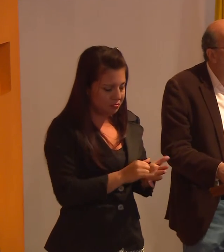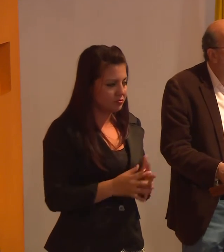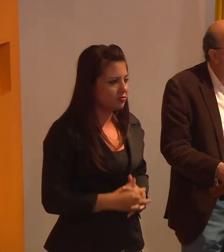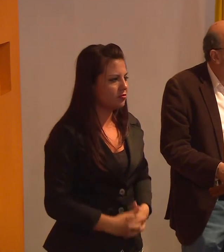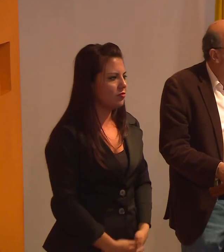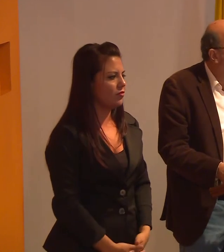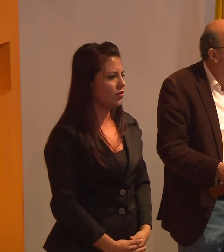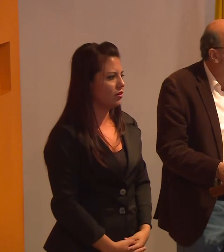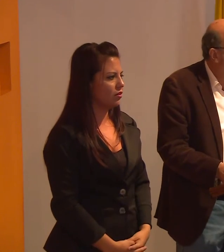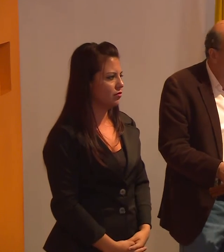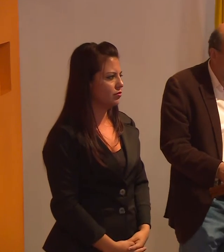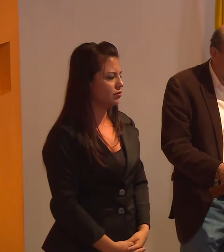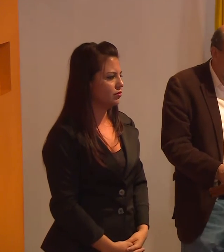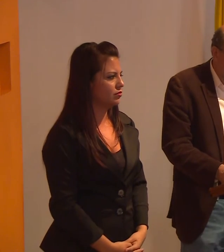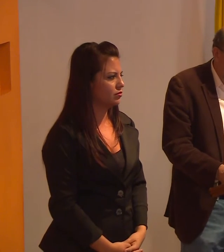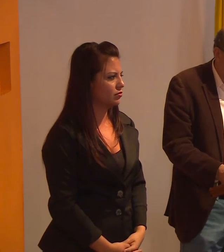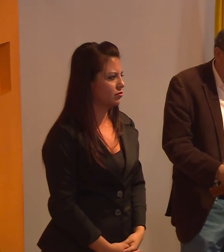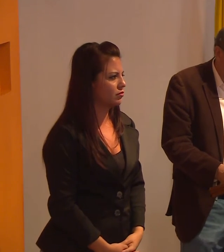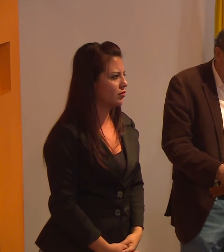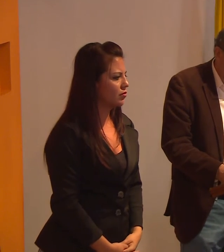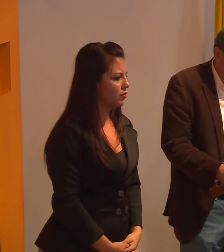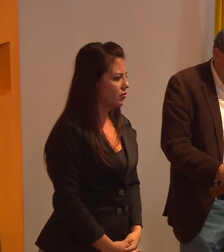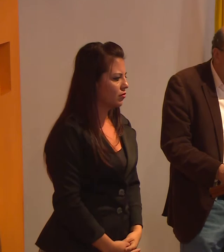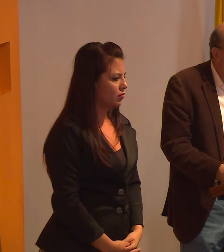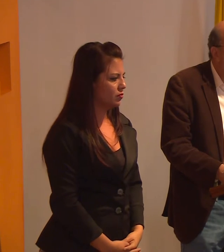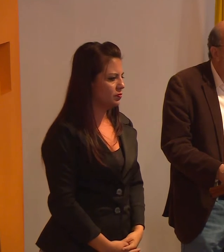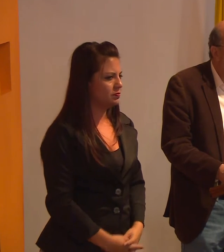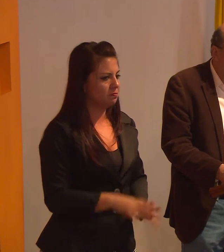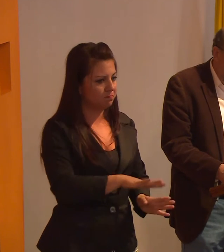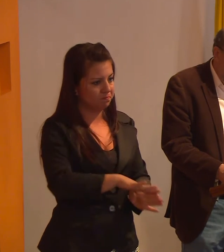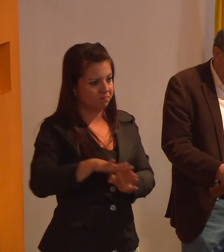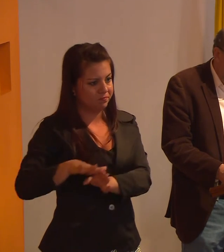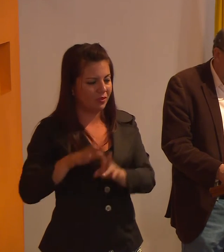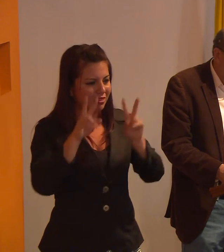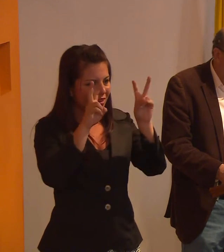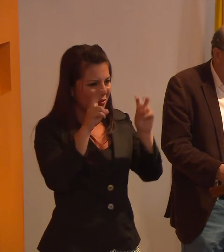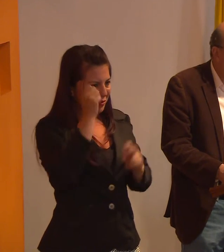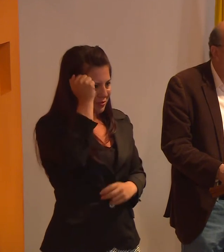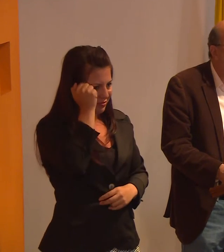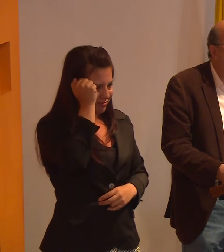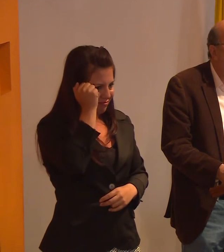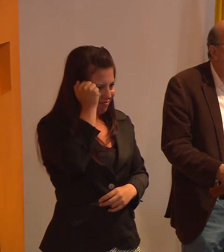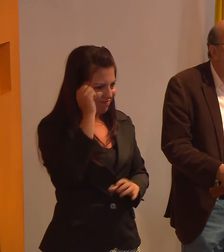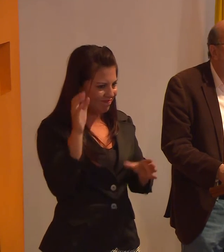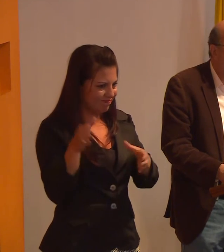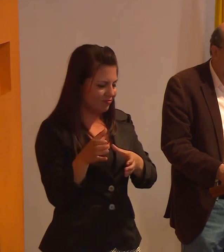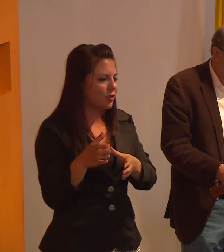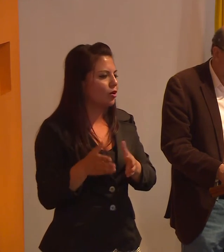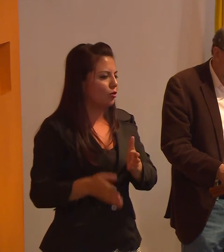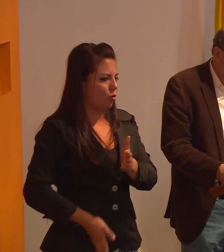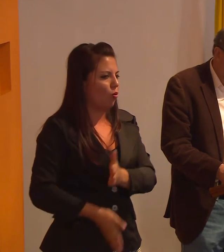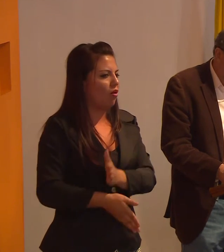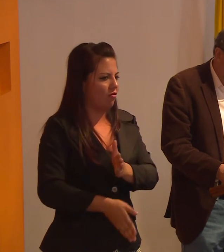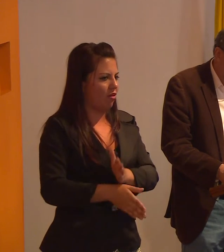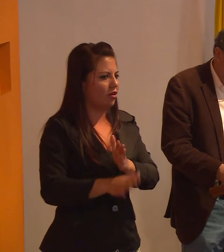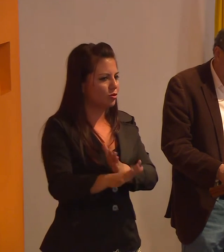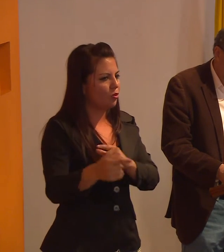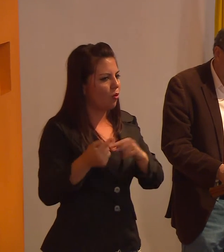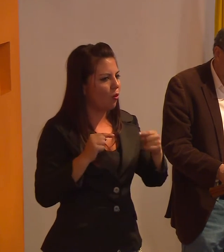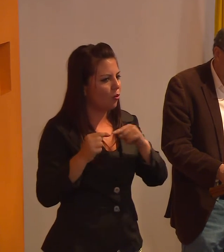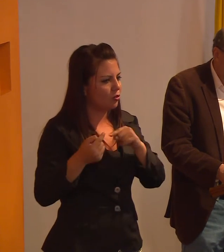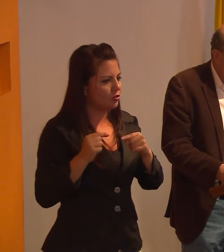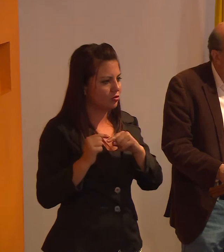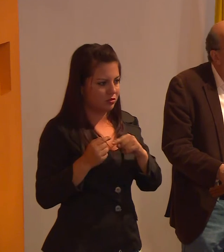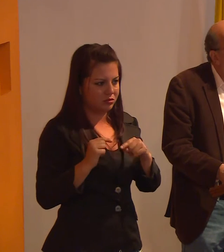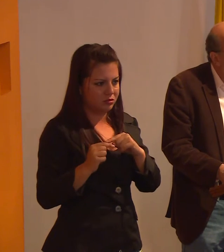Con respecto a la planta docente, continuamos el desarrollo del concurso público de méritos.